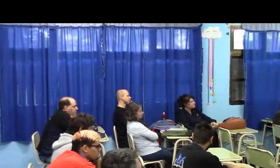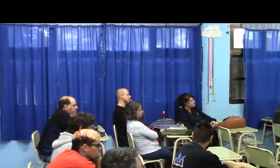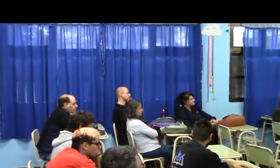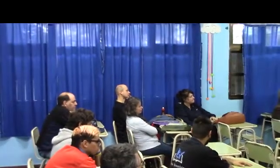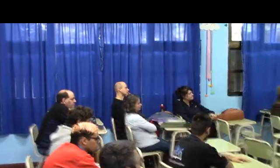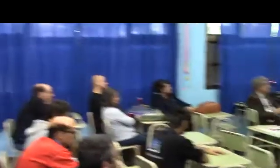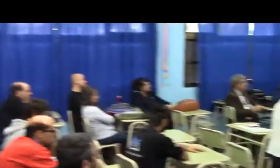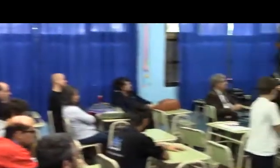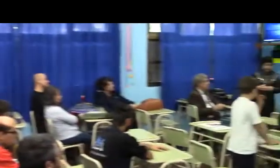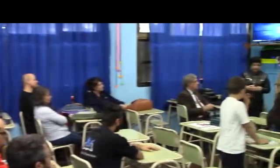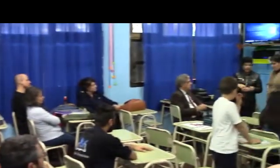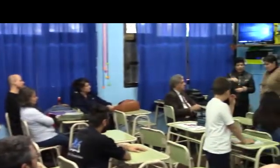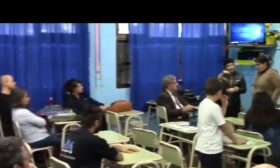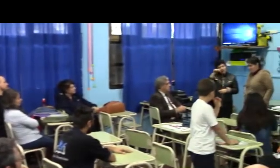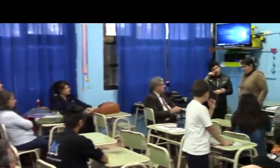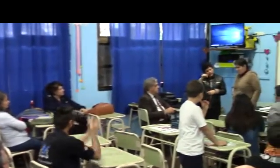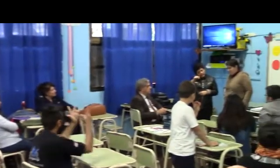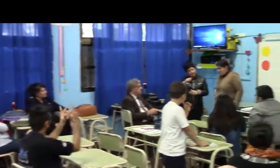Bueno, así que